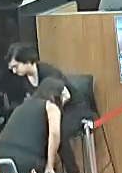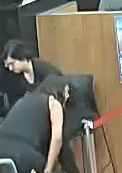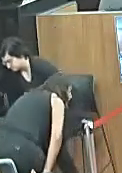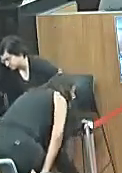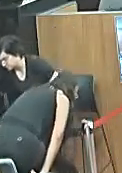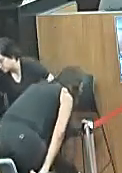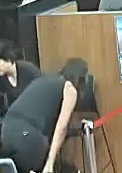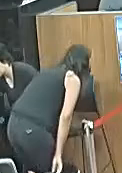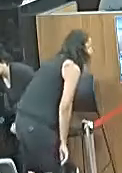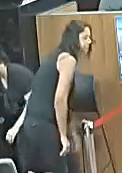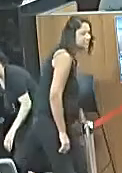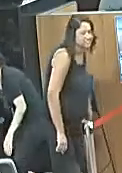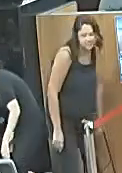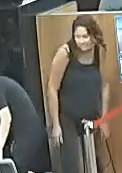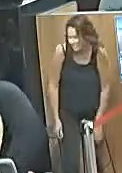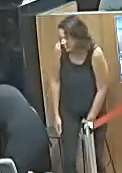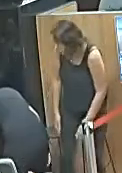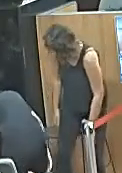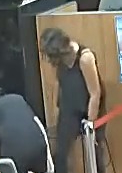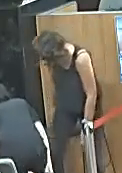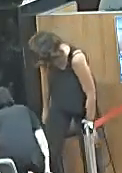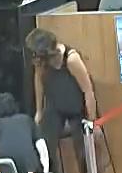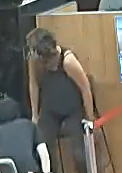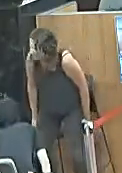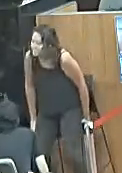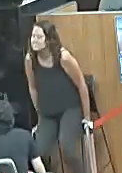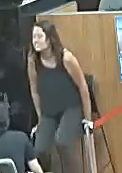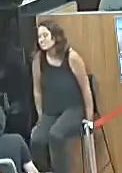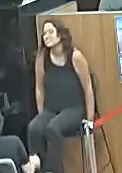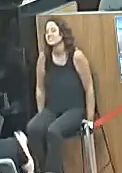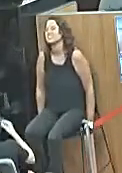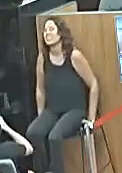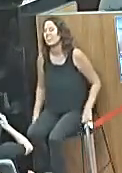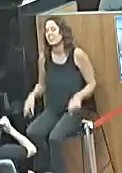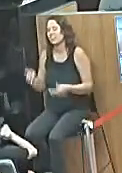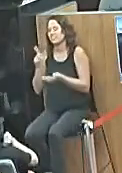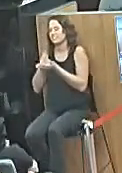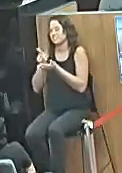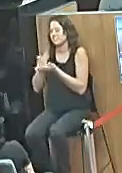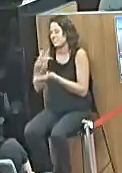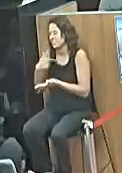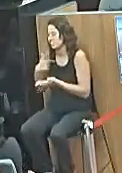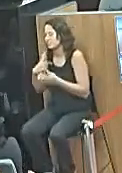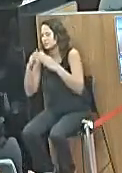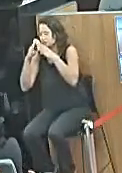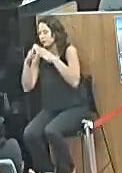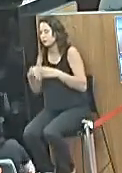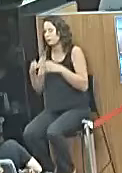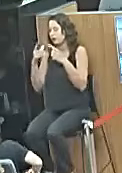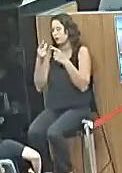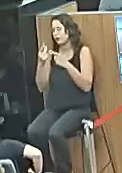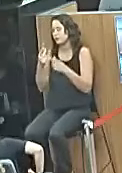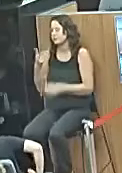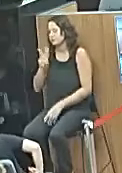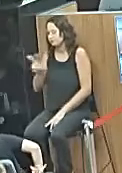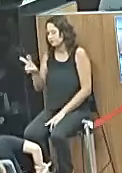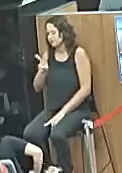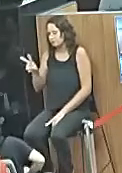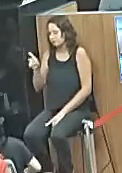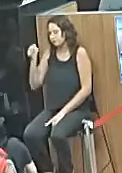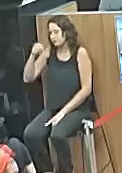obrigado sua apresentação na realidade eu não sou de varginha eu sou de minas tiveram mora em uberlândia vinho